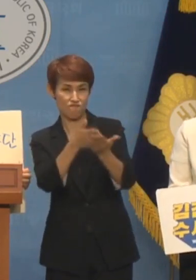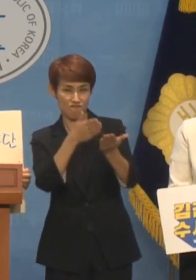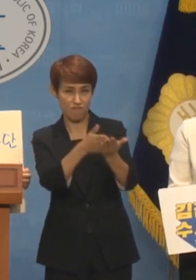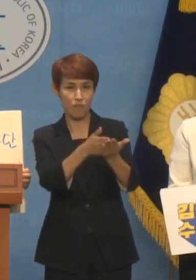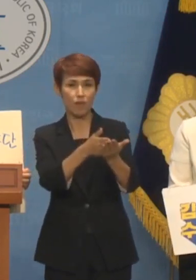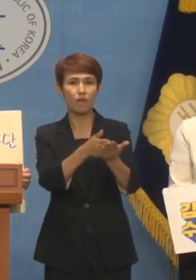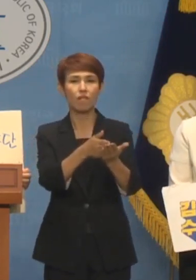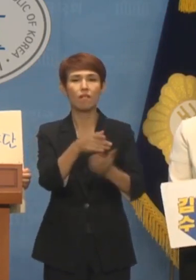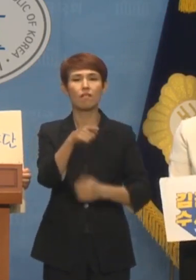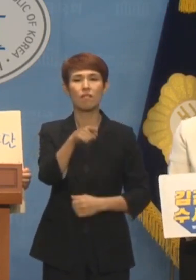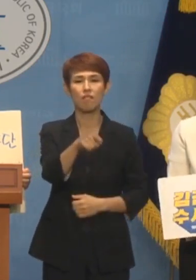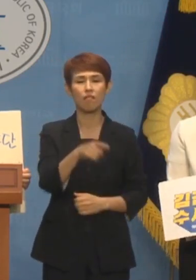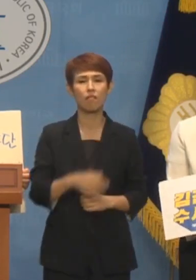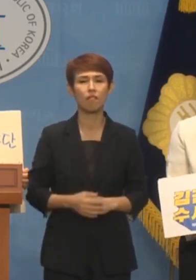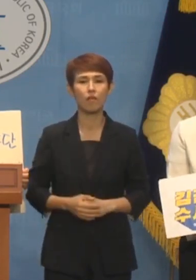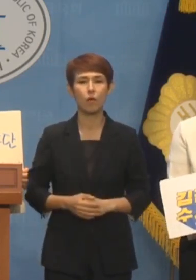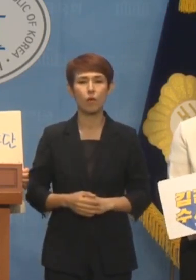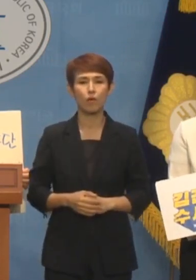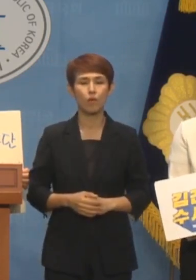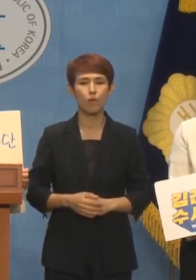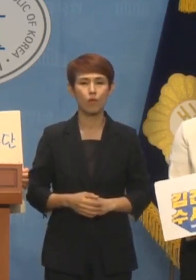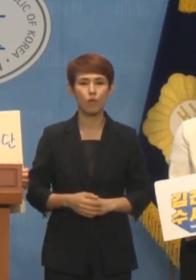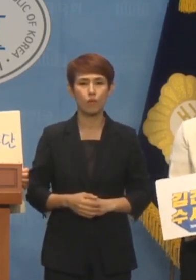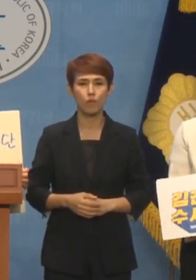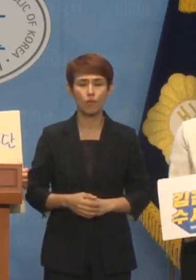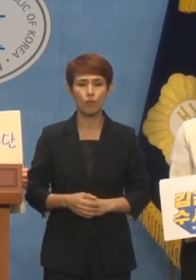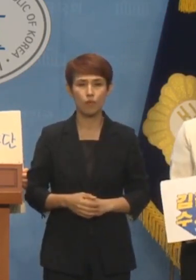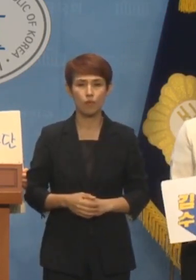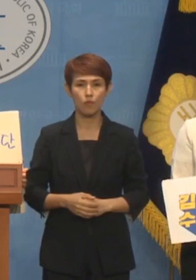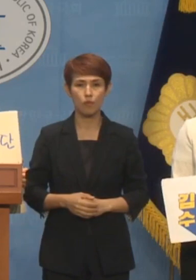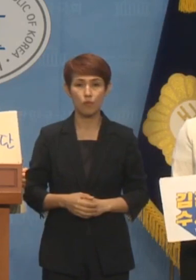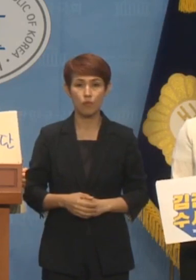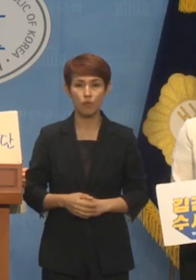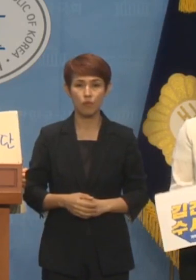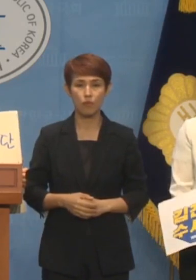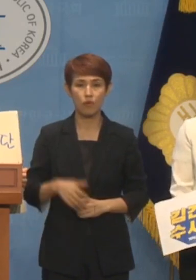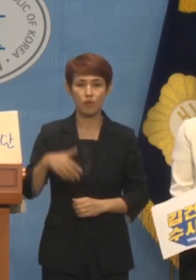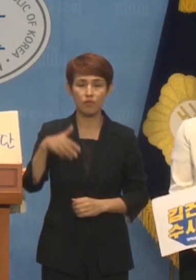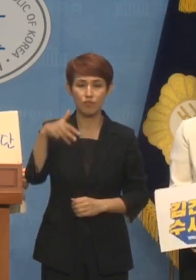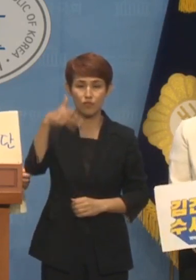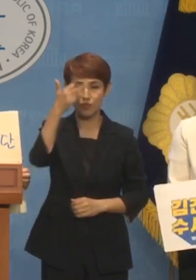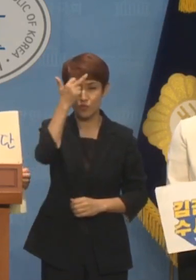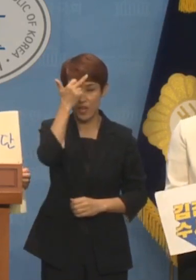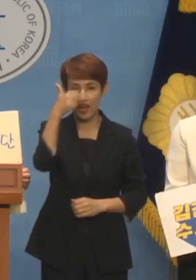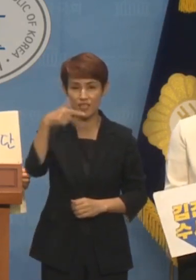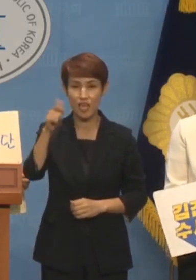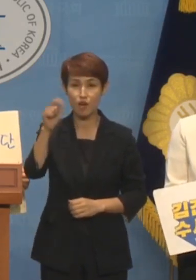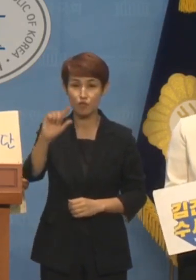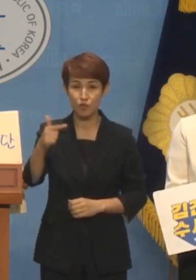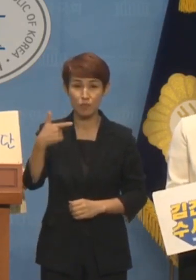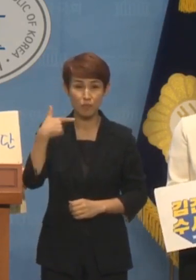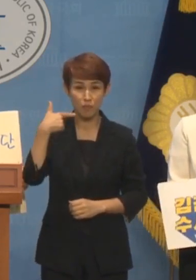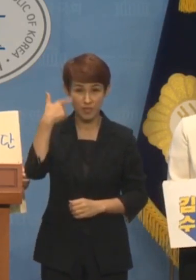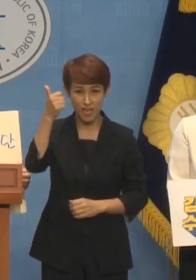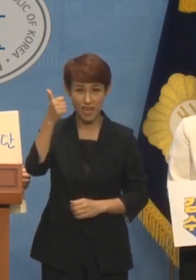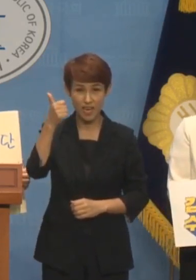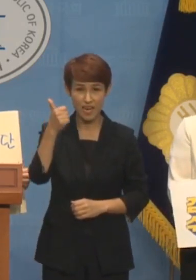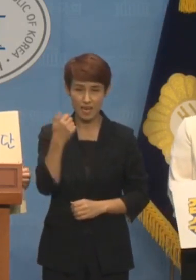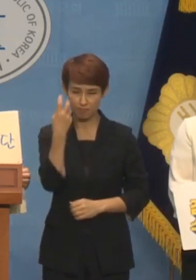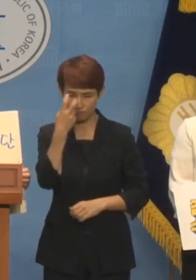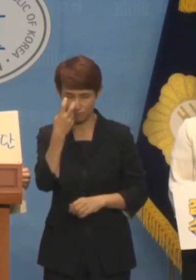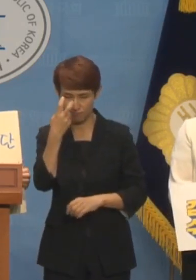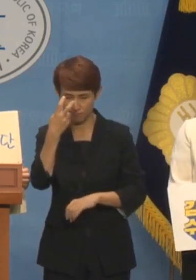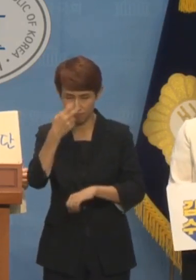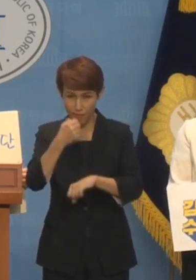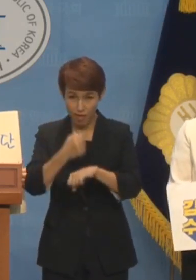범죄 사건이고 양평 공흥지구 비리 사건이었고요. 여러분도 잘 아는 최재형 목사께서 탐정 취재를 하고 그것을